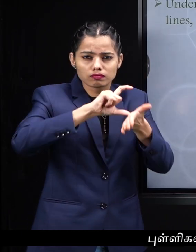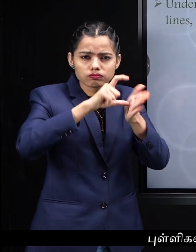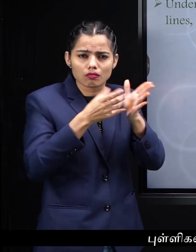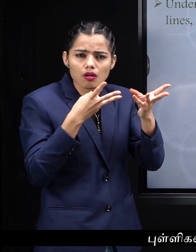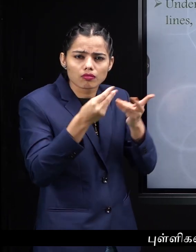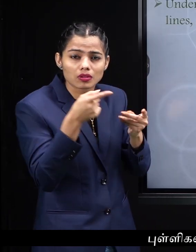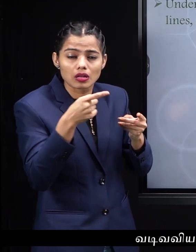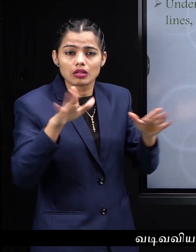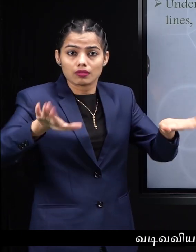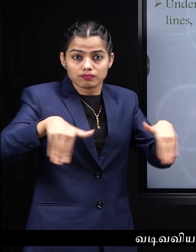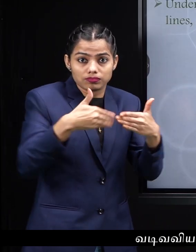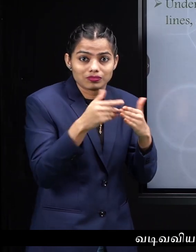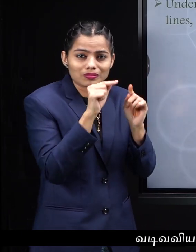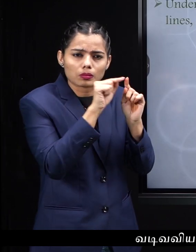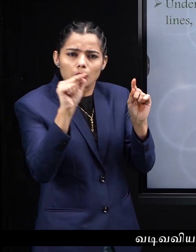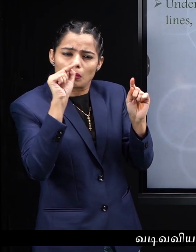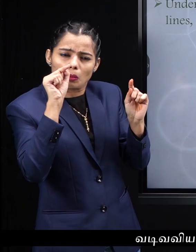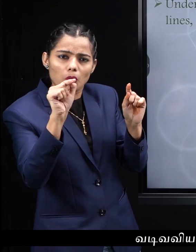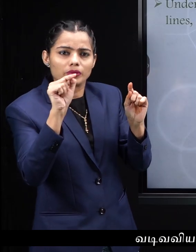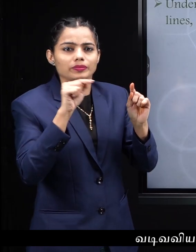யூக்ளிட்டின் வடிவவியலின் அடிப்படை கருத்துக்களை புரிந்து கொள்வீர்கள்.